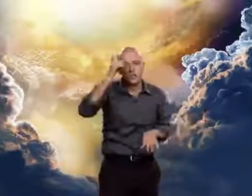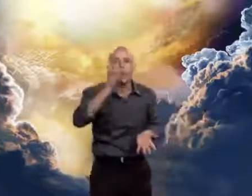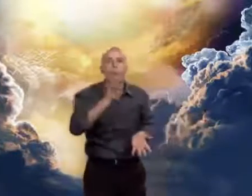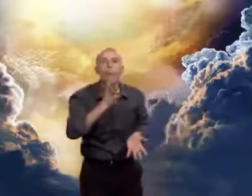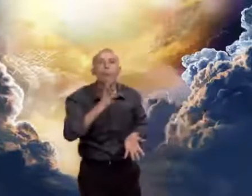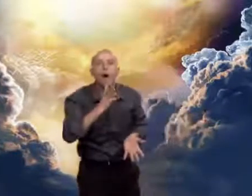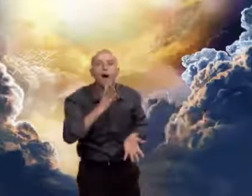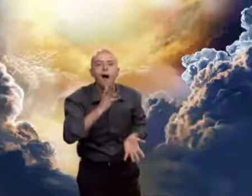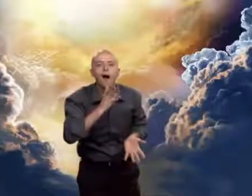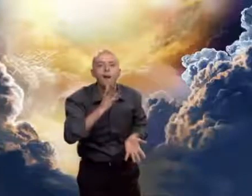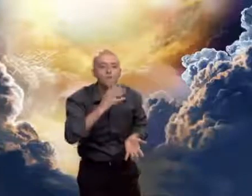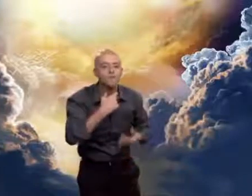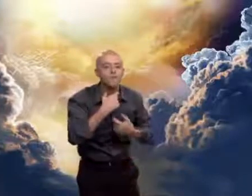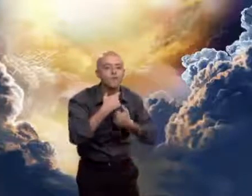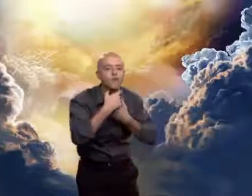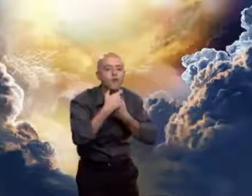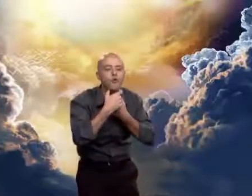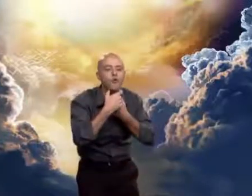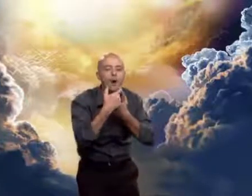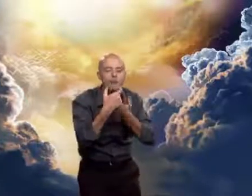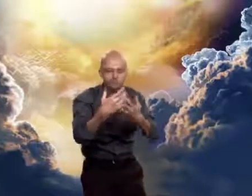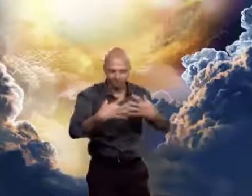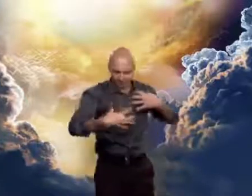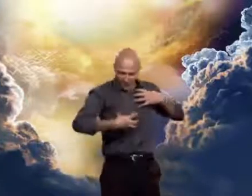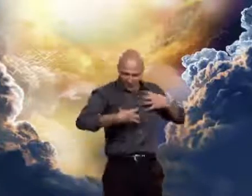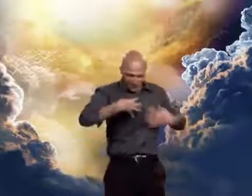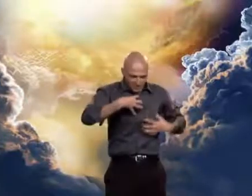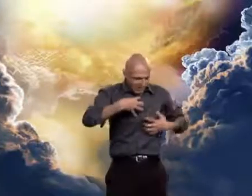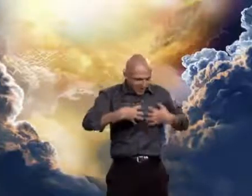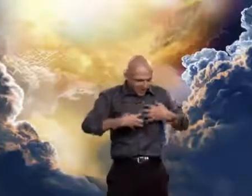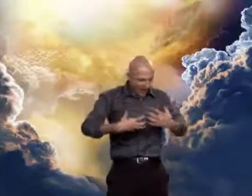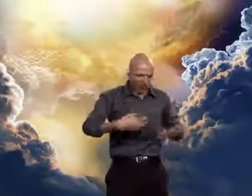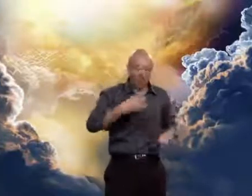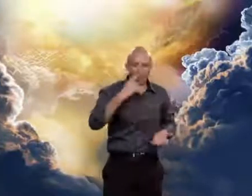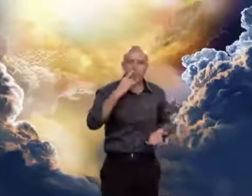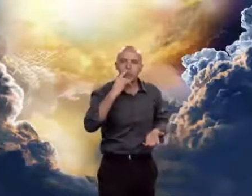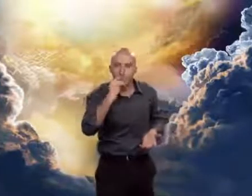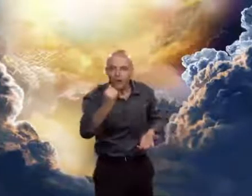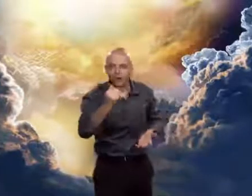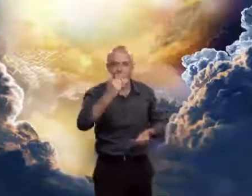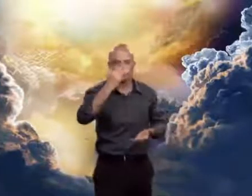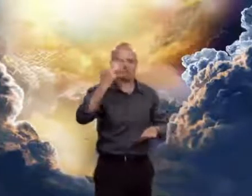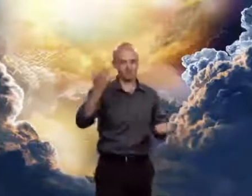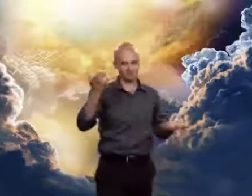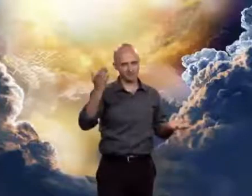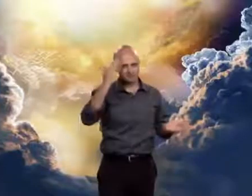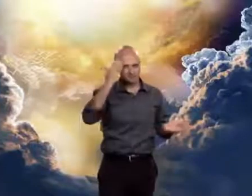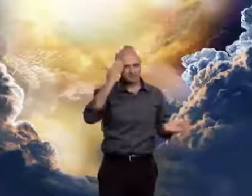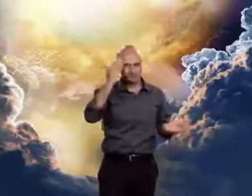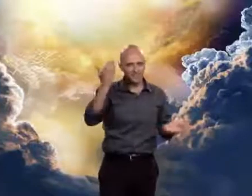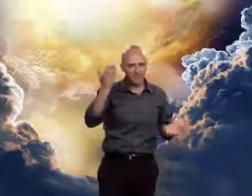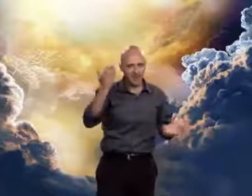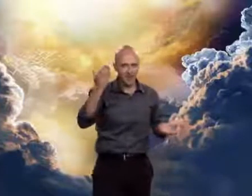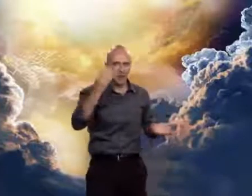maus. Muitos creem que isso é meramente uma impostura humana. Porém, quando confrontados com manifestações que não